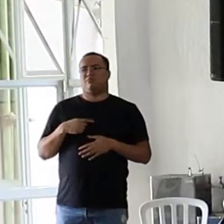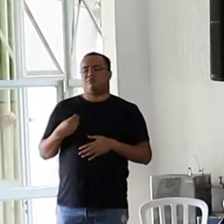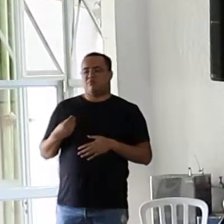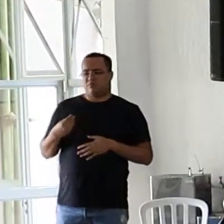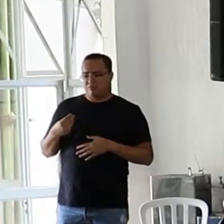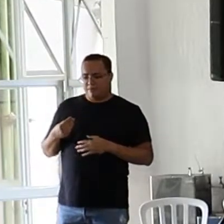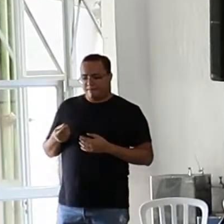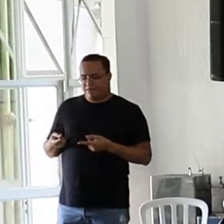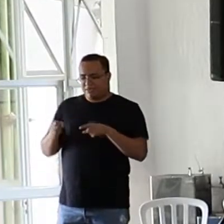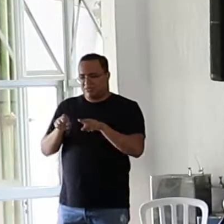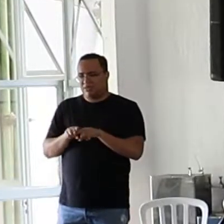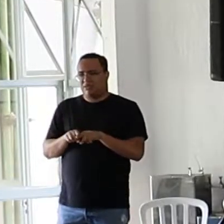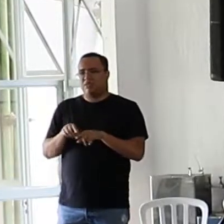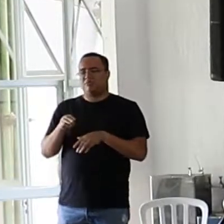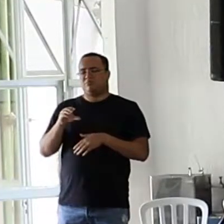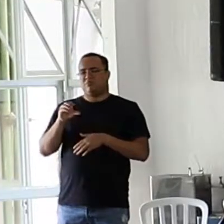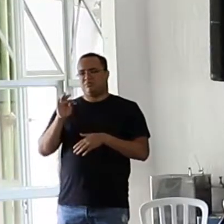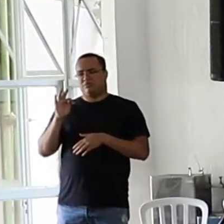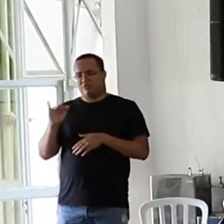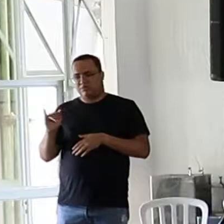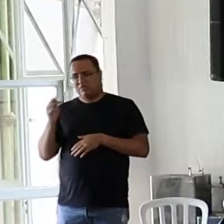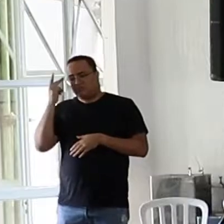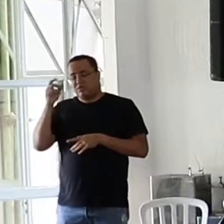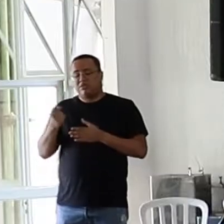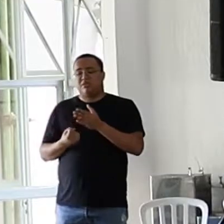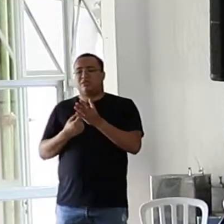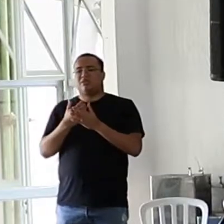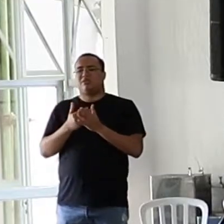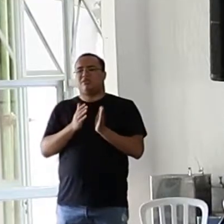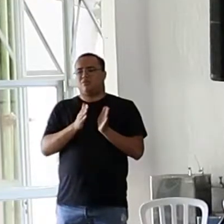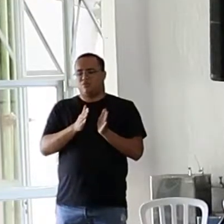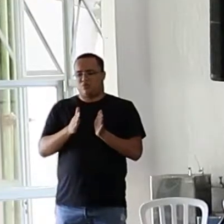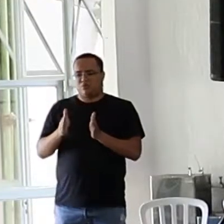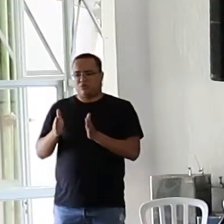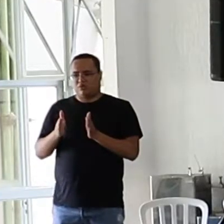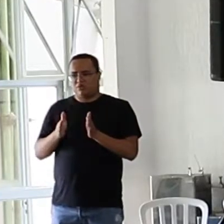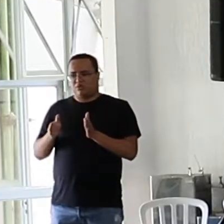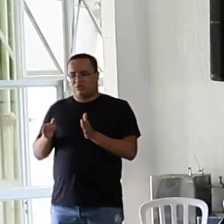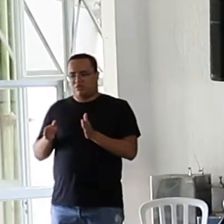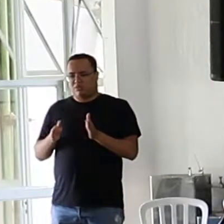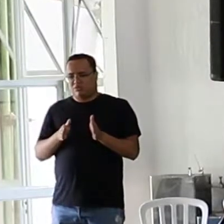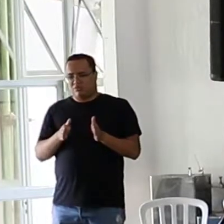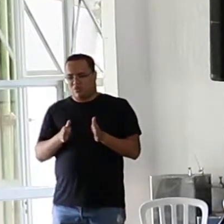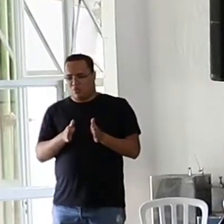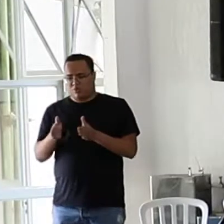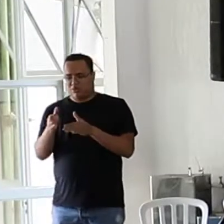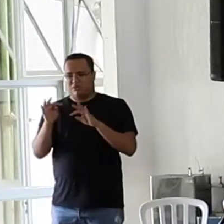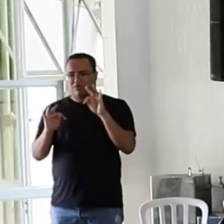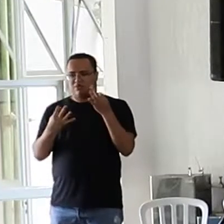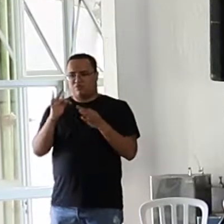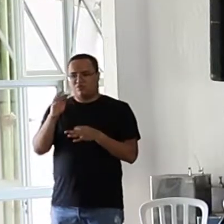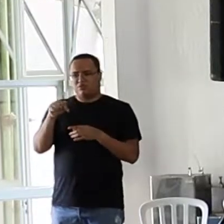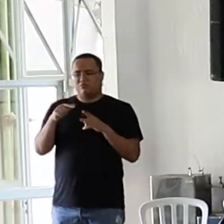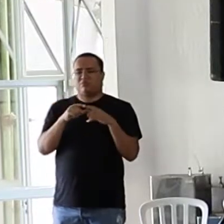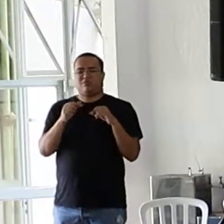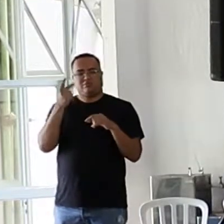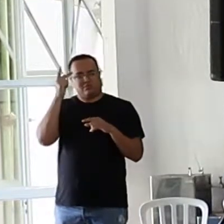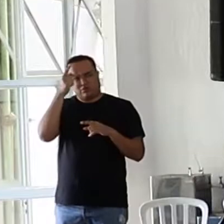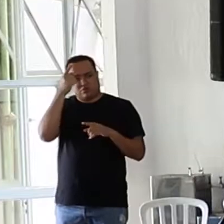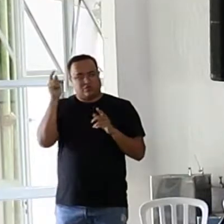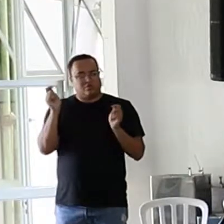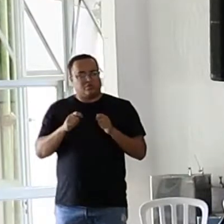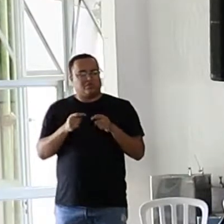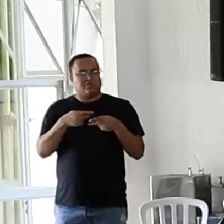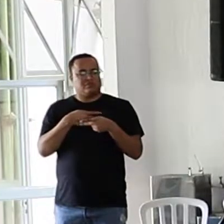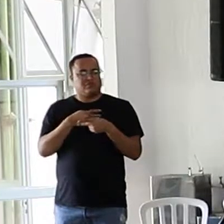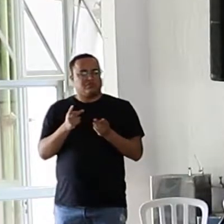permitiram que as pessoas que não podiam ir mais não podiam ir mais visitar os pontos equipamentos elas pudessem conhecê-los